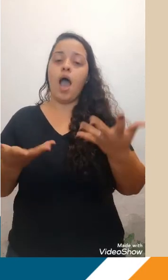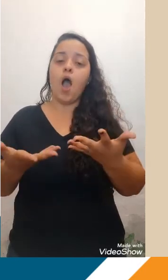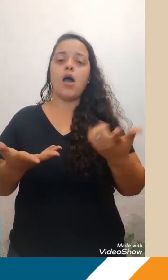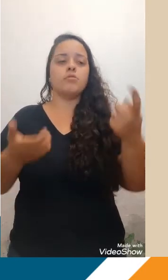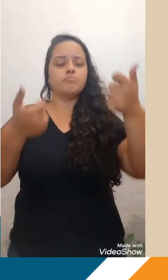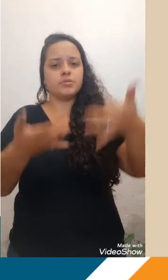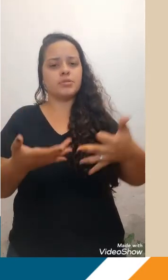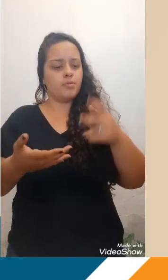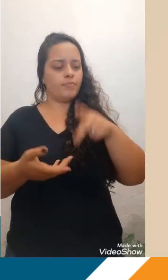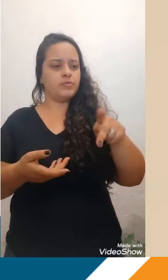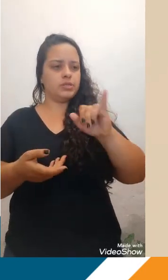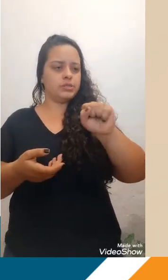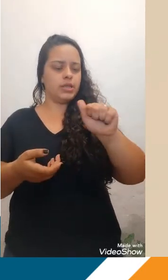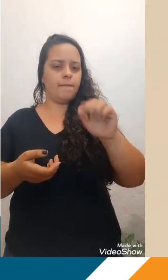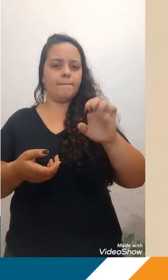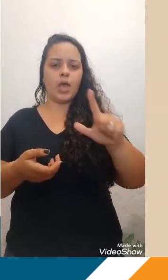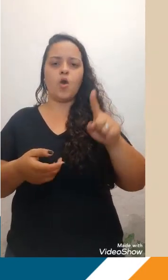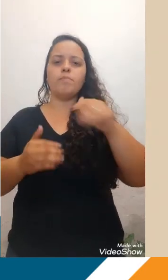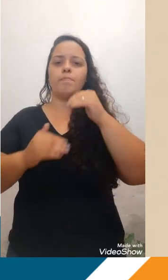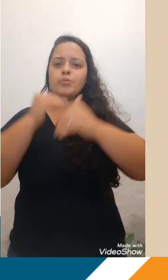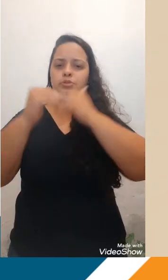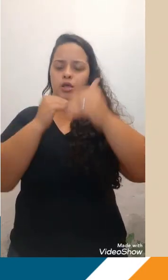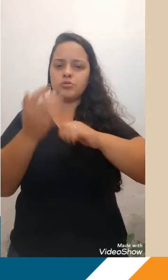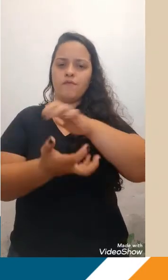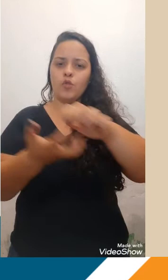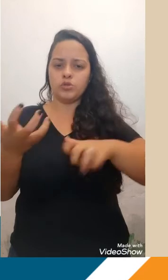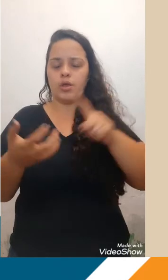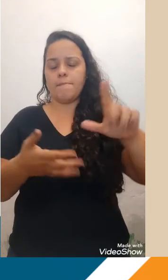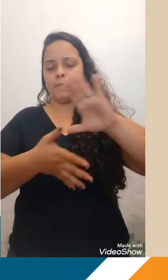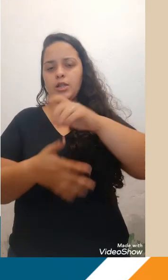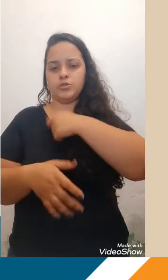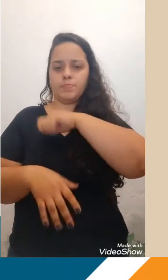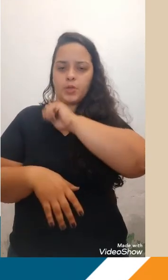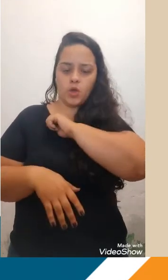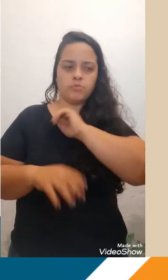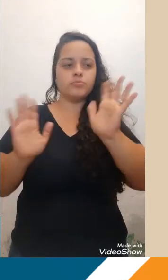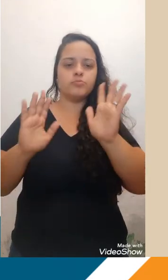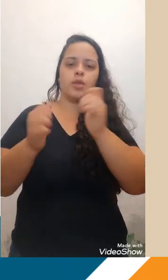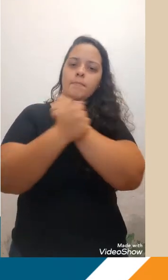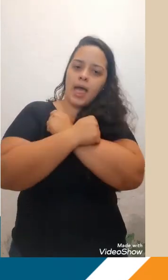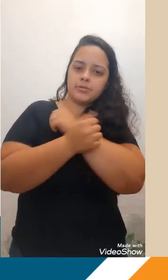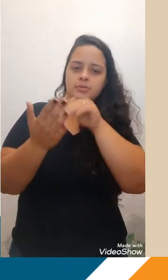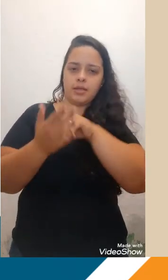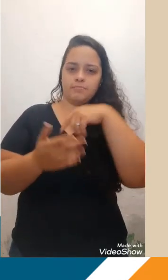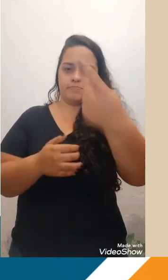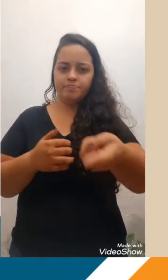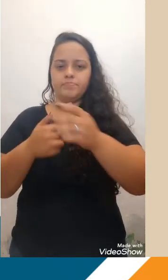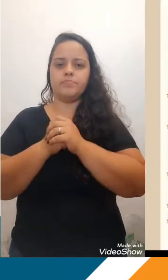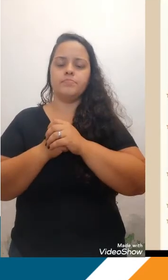da professora Isabel Tomás sobre os processos de revolução na América Espanhola. Grande abraço e até a próxima.